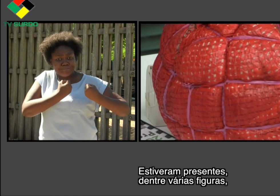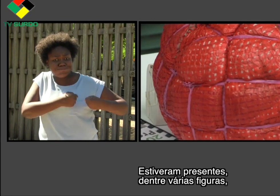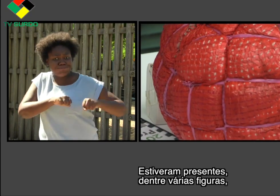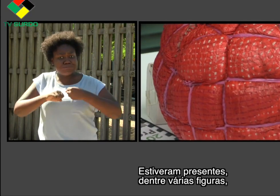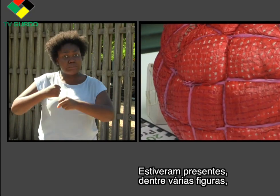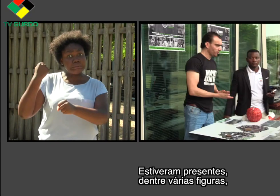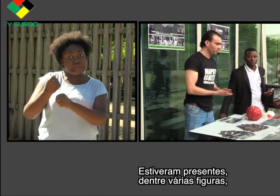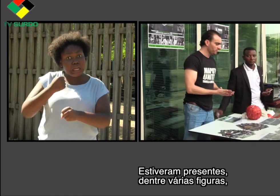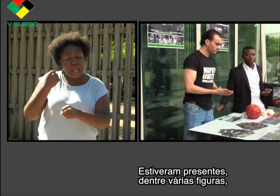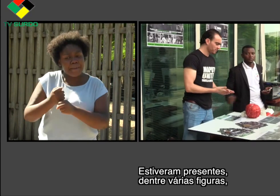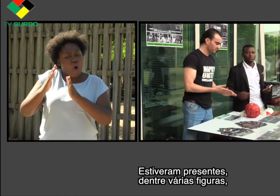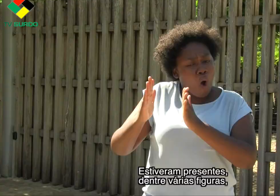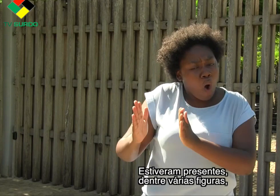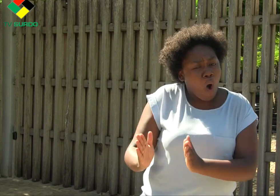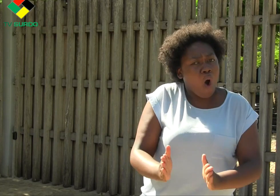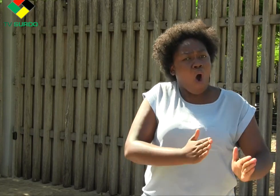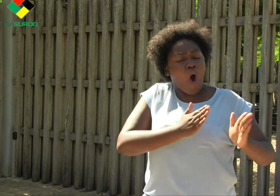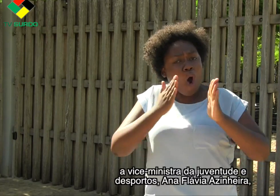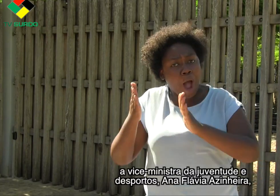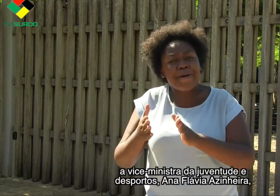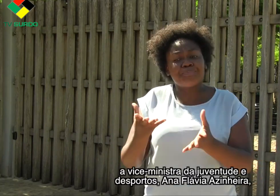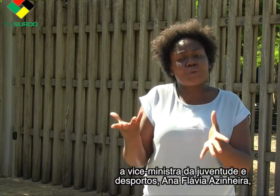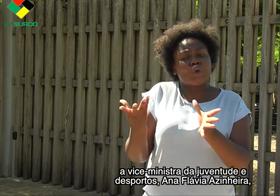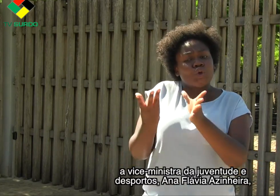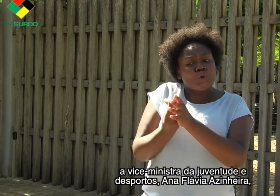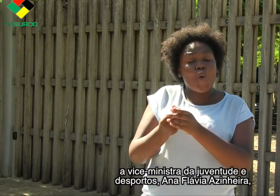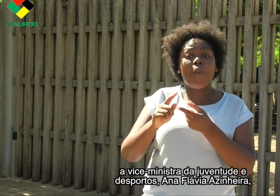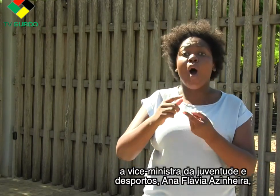Estiveram presentes, dentre várias figuras, a vice-ministra da Juventude e